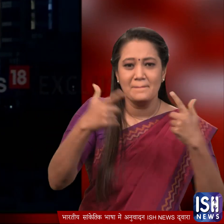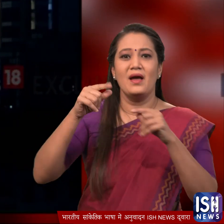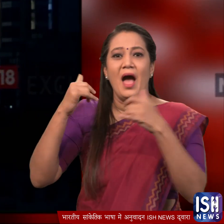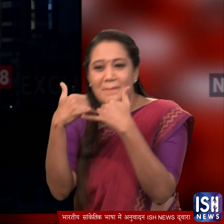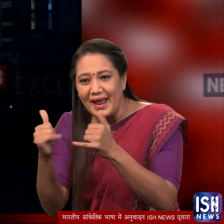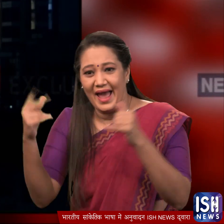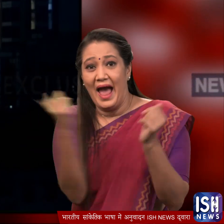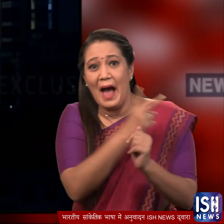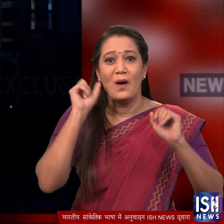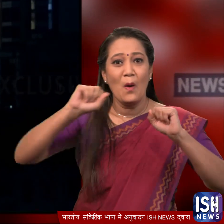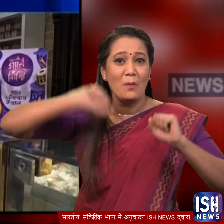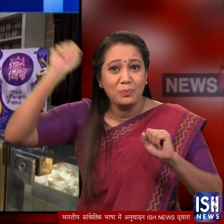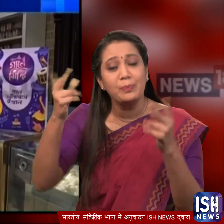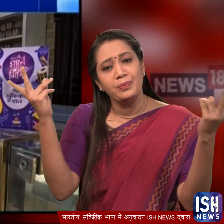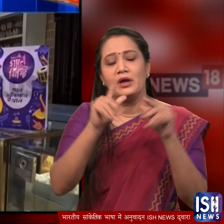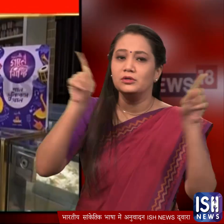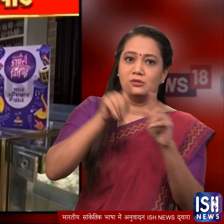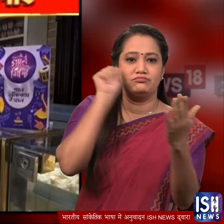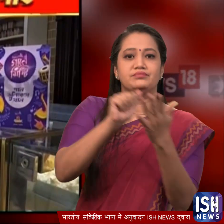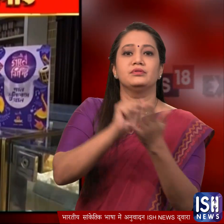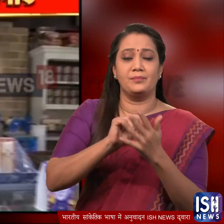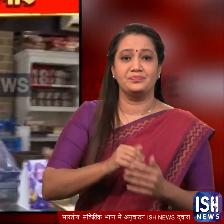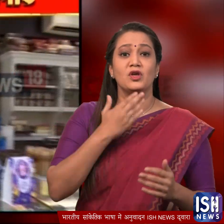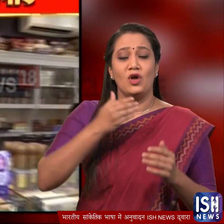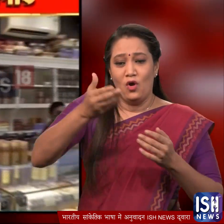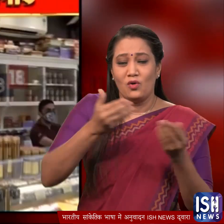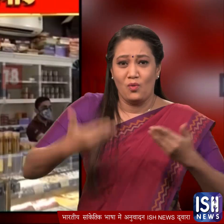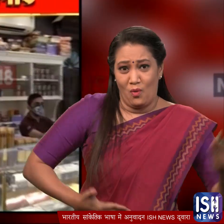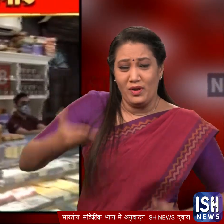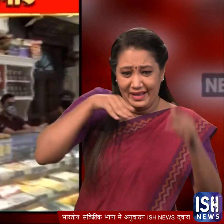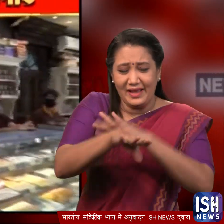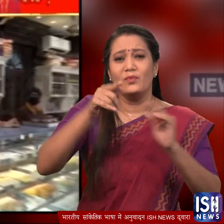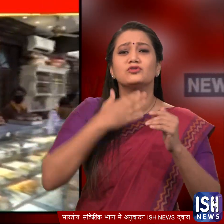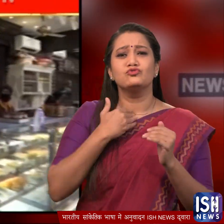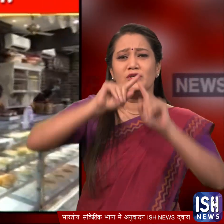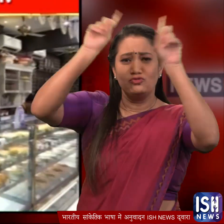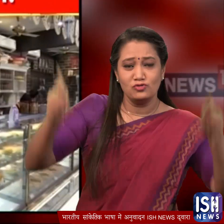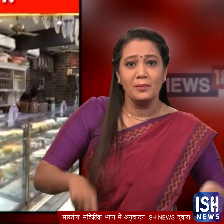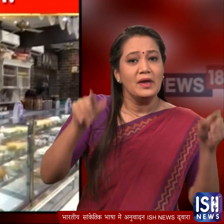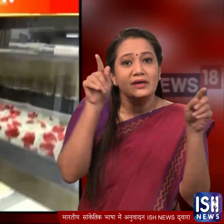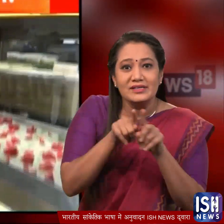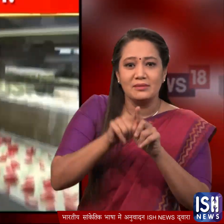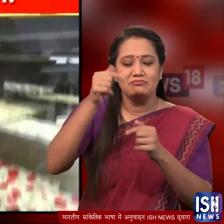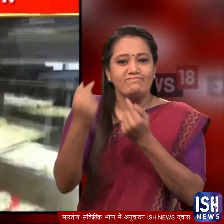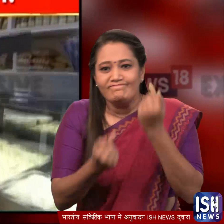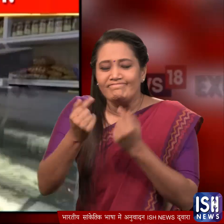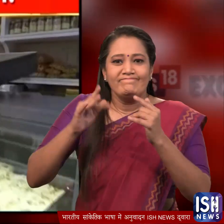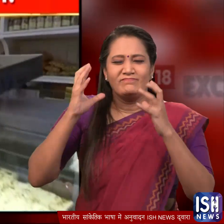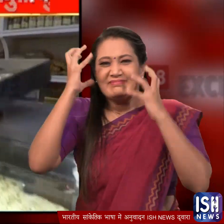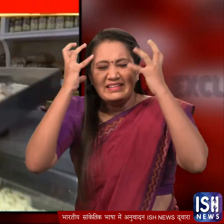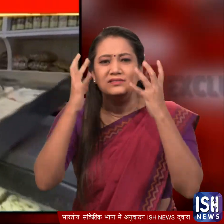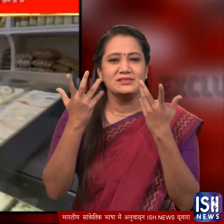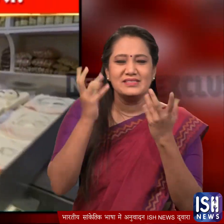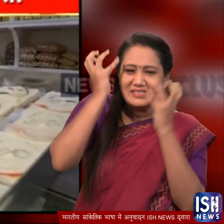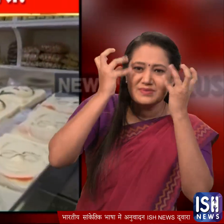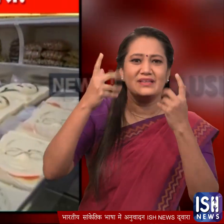जैसे नारे खूब गूंज रहे हैं। और कोलकाता की एक मिठाई की दुकान ने भी चुनावी माहौल में लोगों के मुंह में मिठास घोलने के लिए